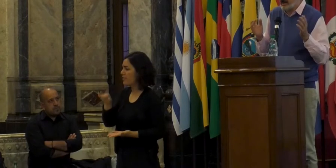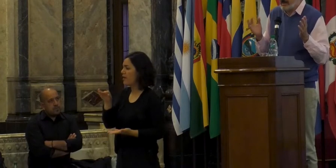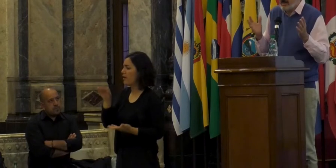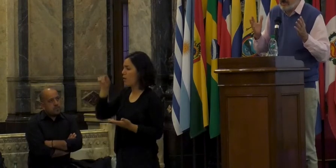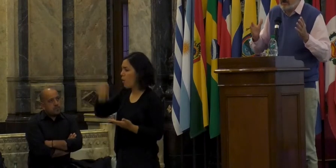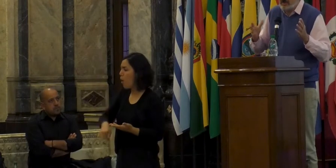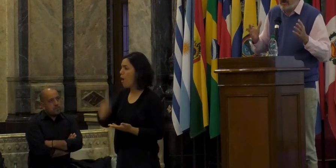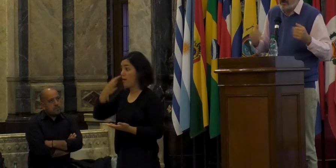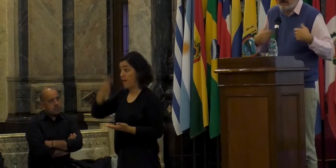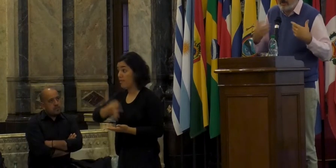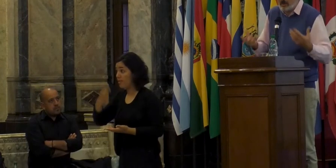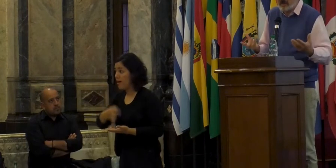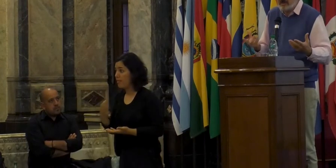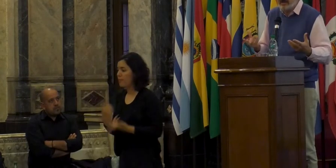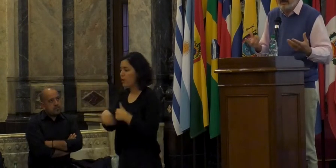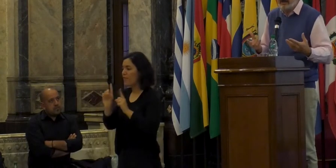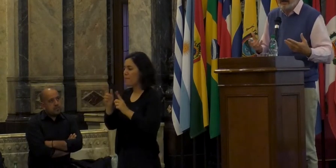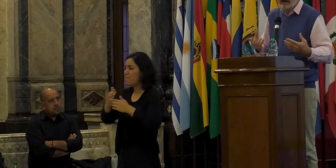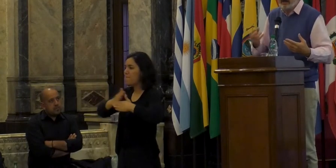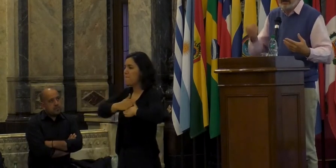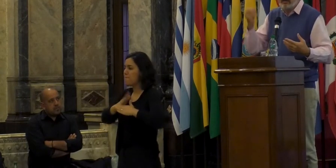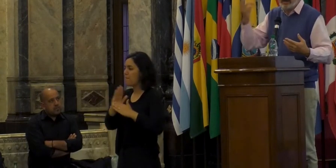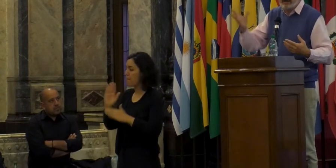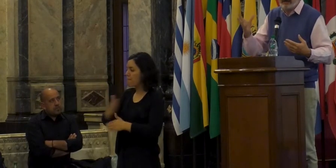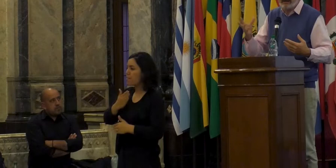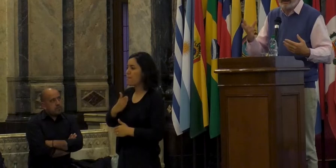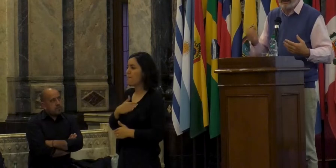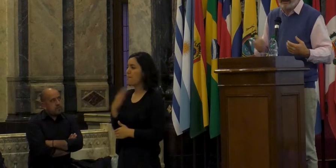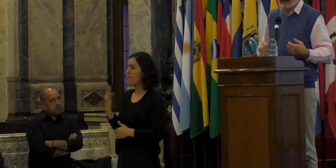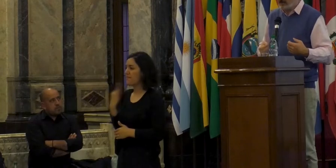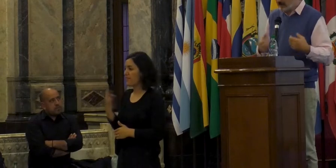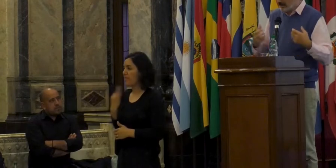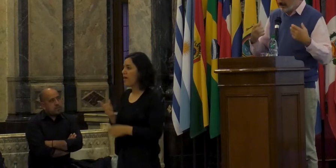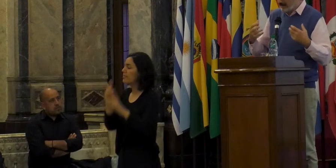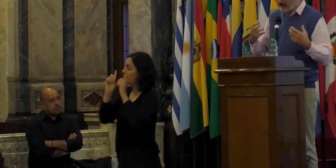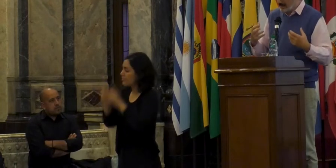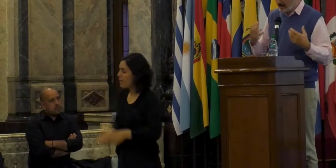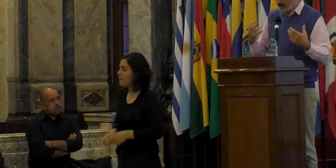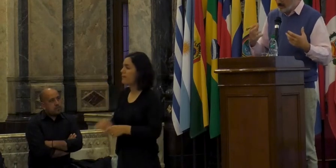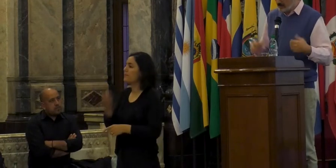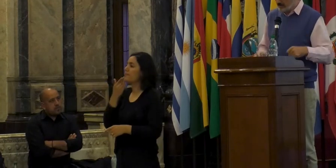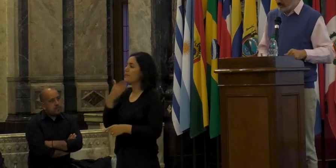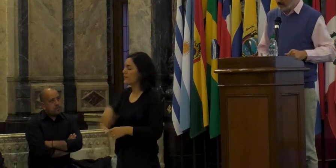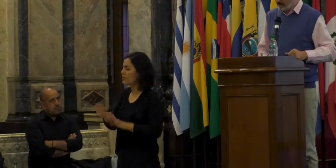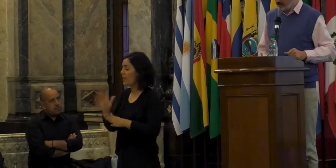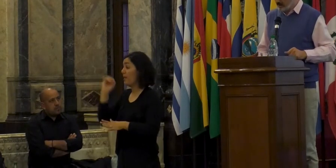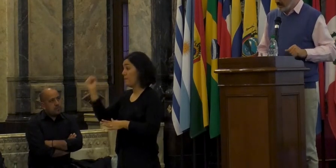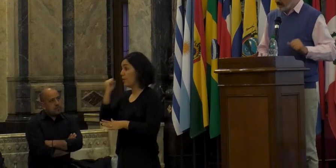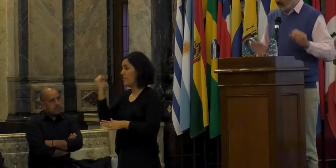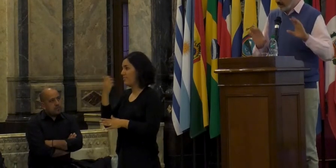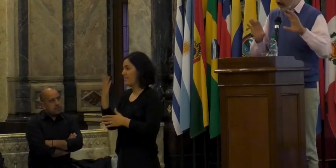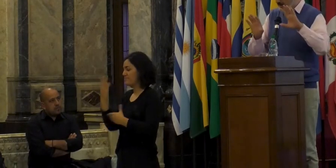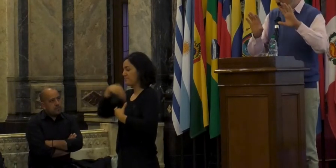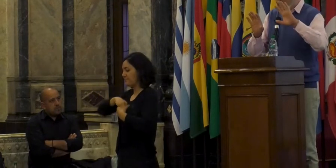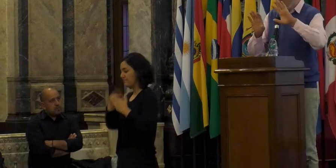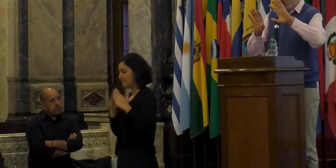la realidad, pero sobre todo nuestra propia vida, si no es también desde digamos, el peso de esos espacios.